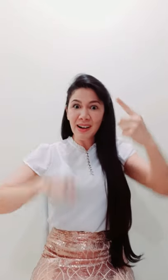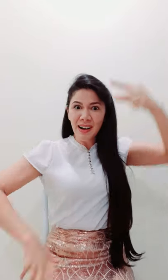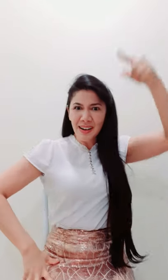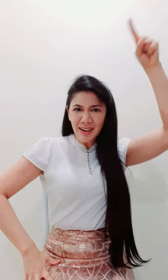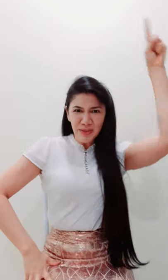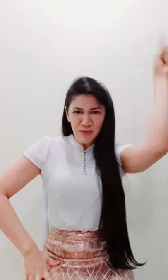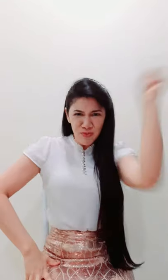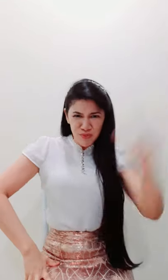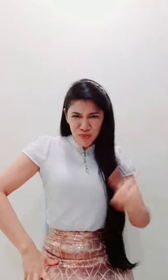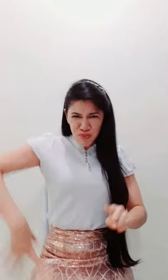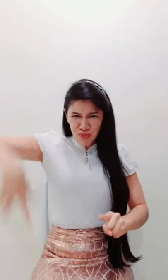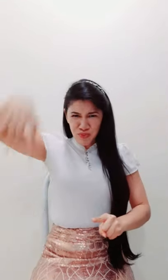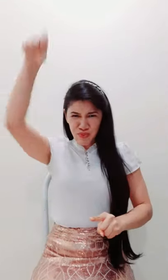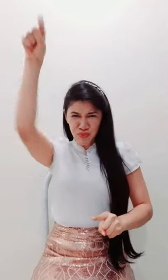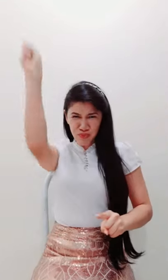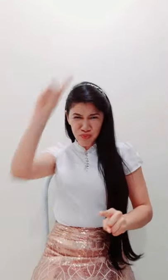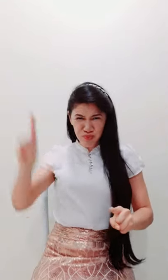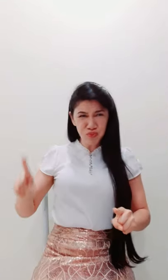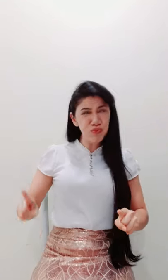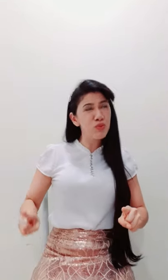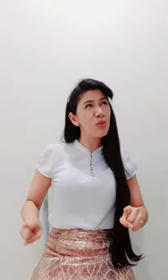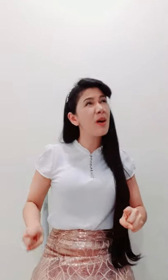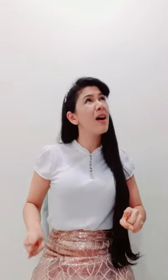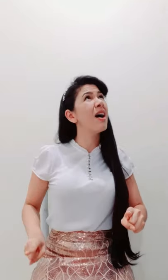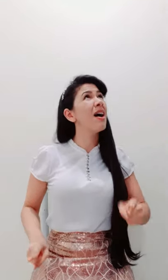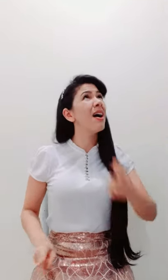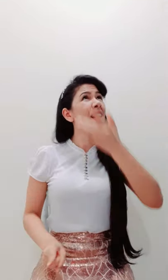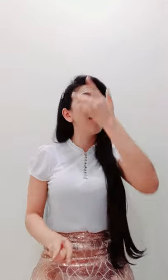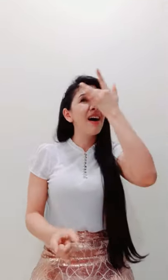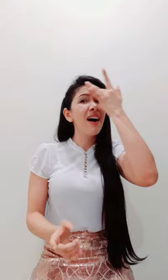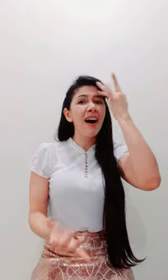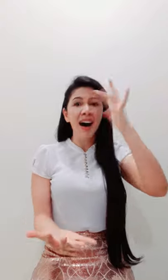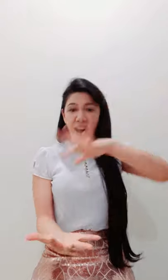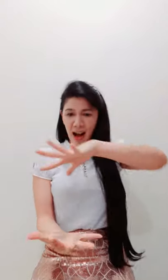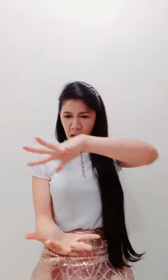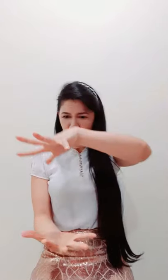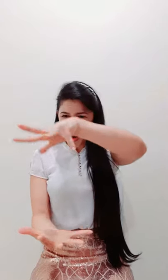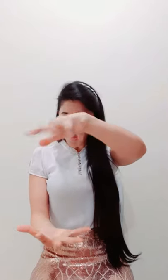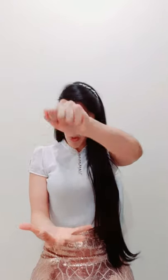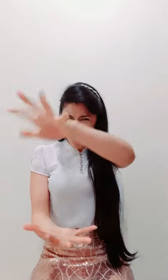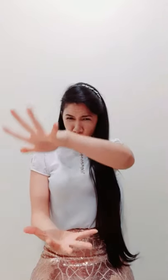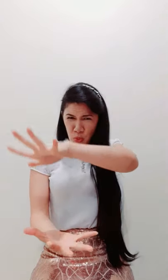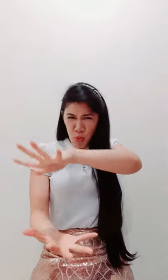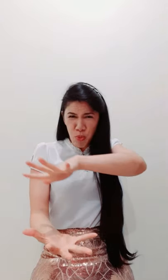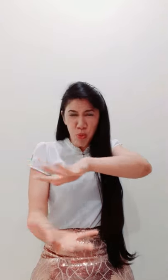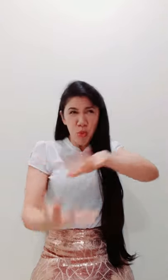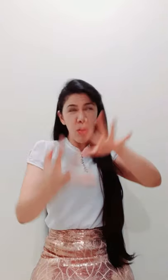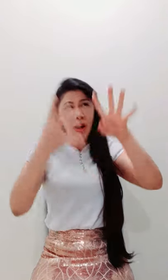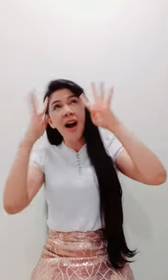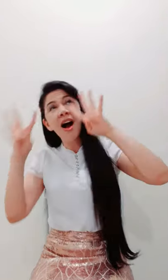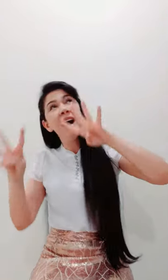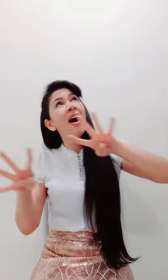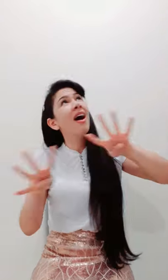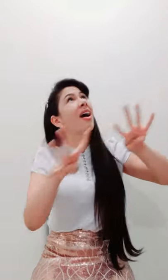será como o relâmpago Que se mostra no